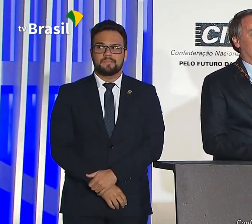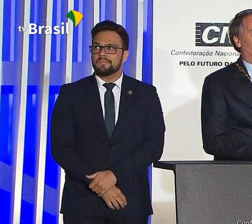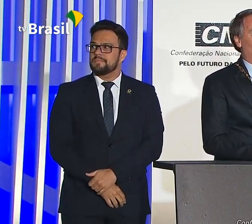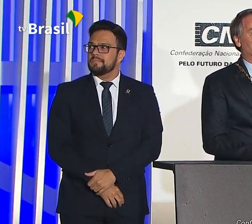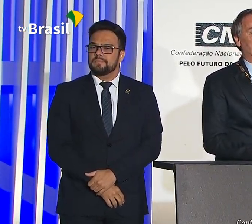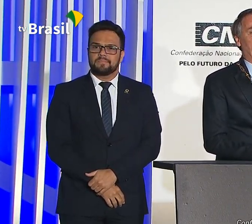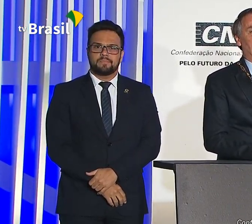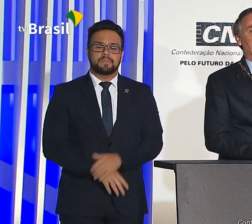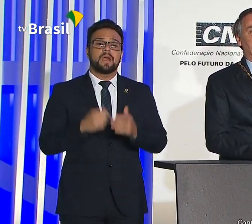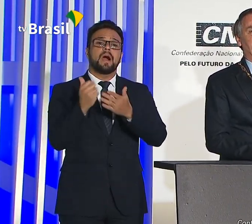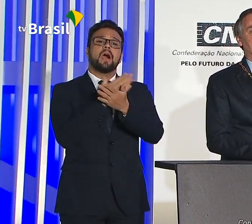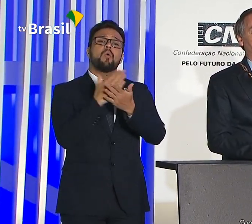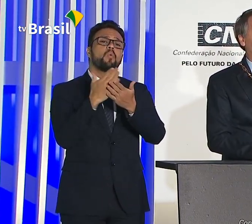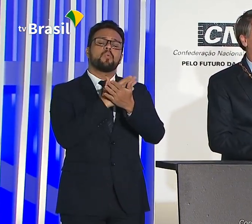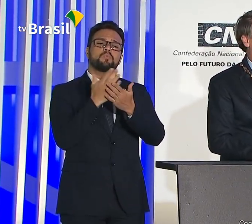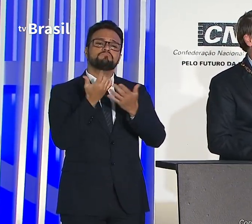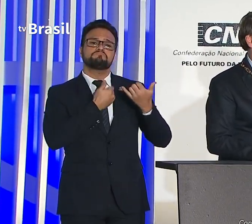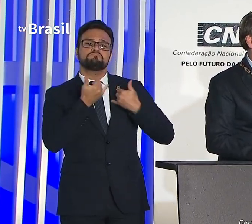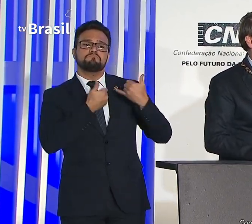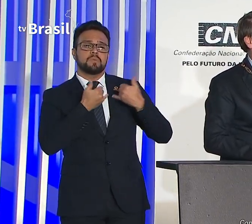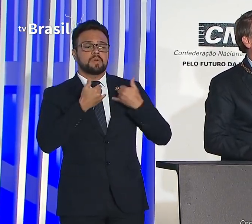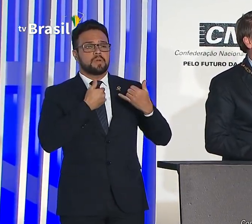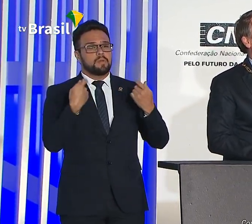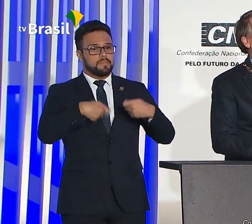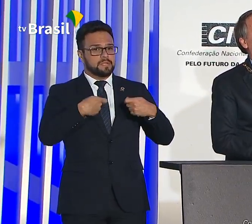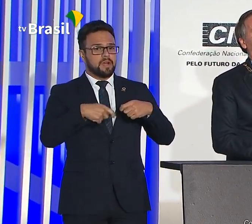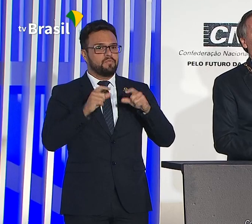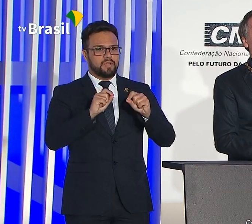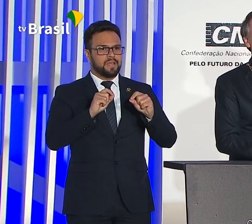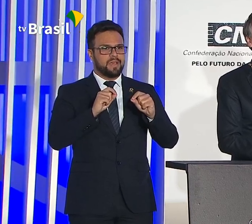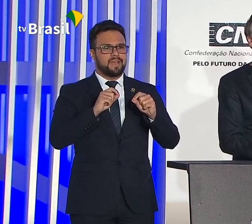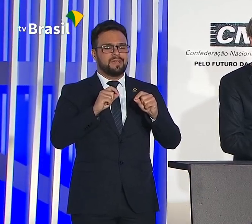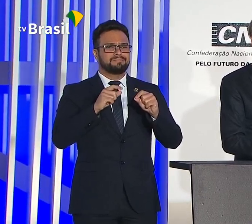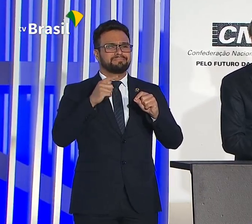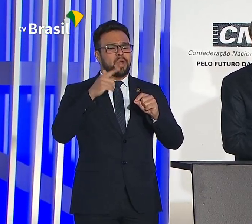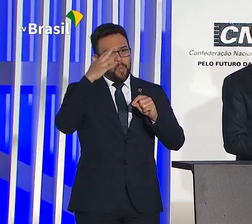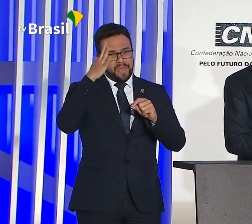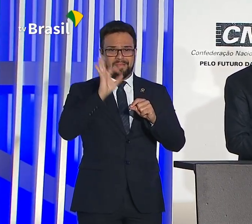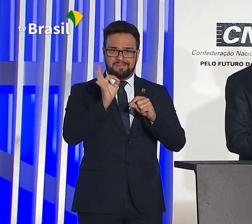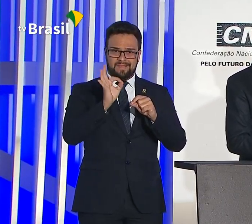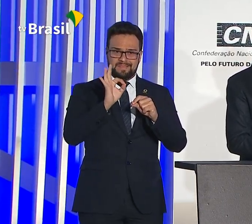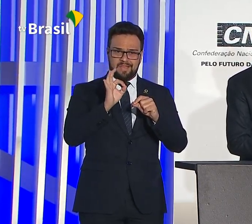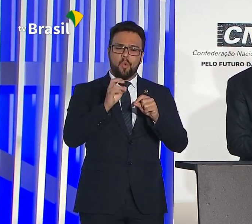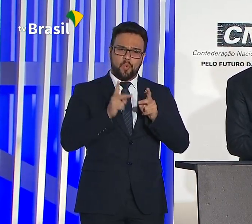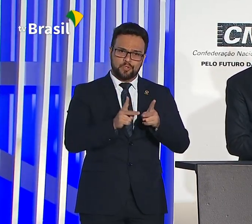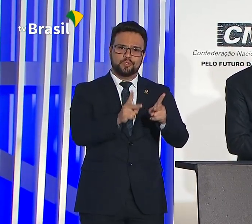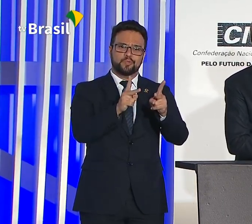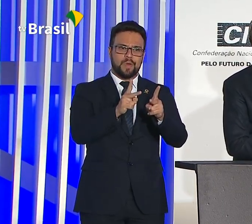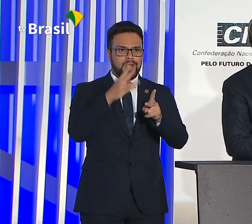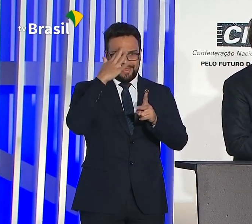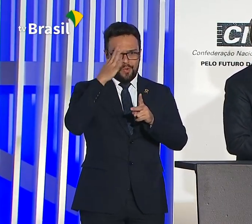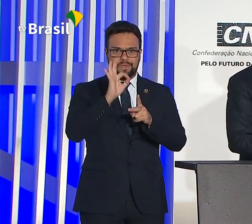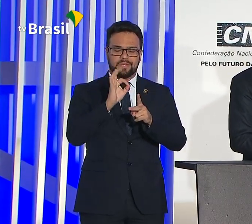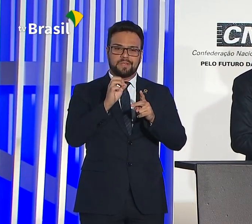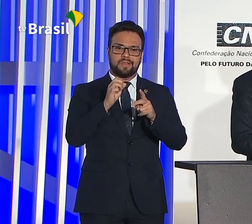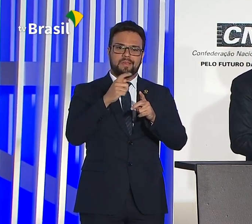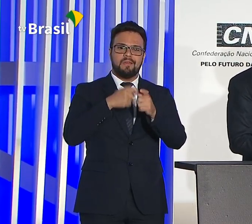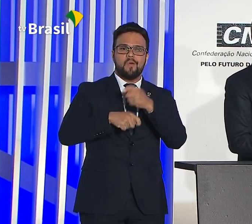alguns falam comigo devia continuar não entendem de economia porque está dando certo